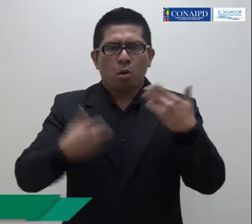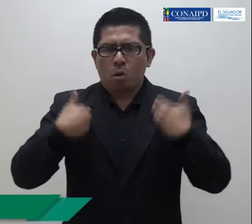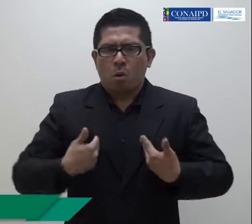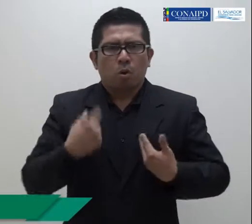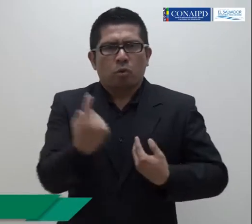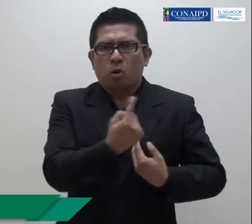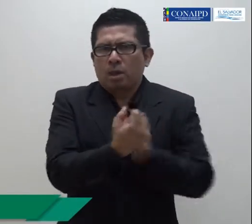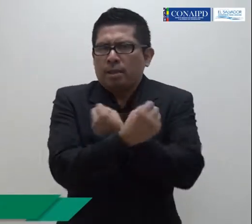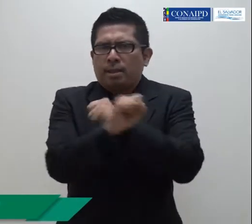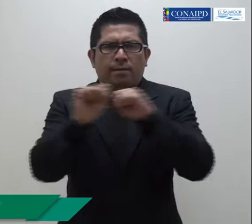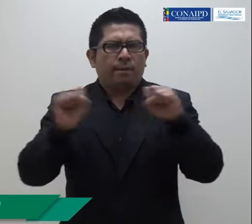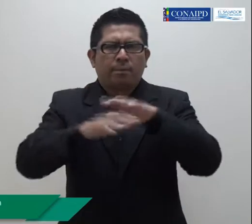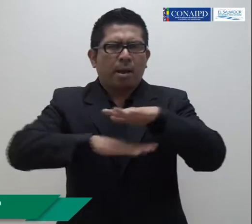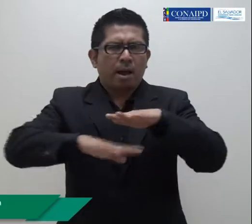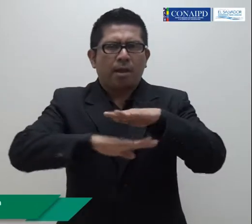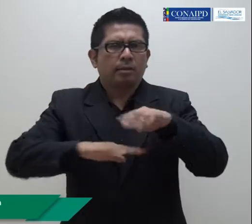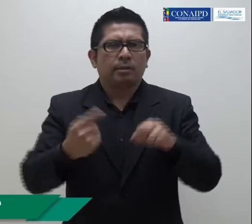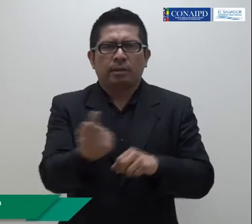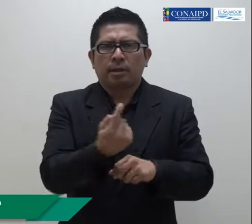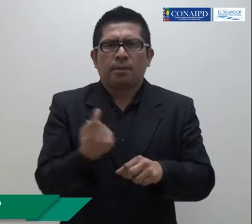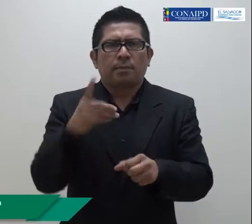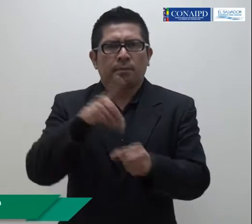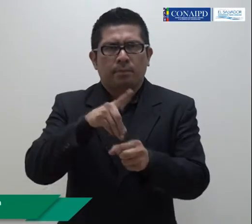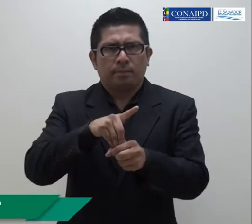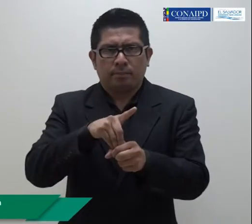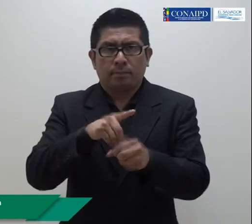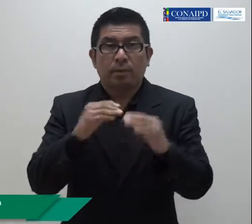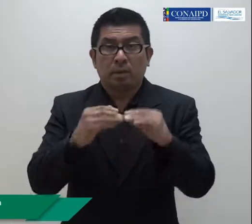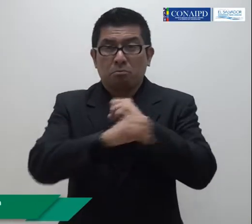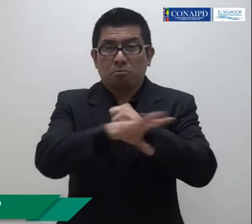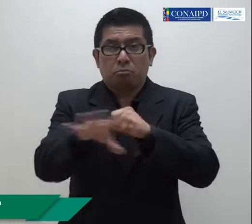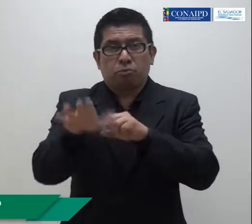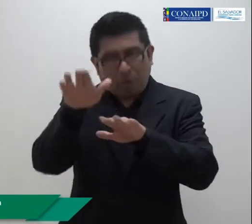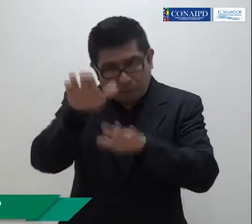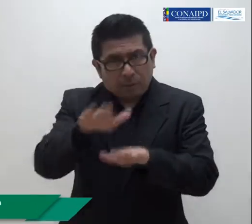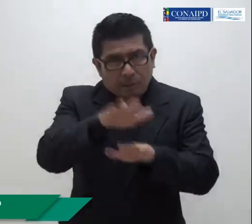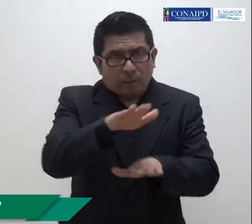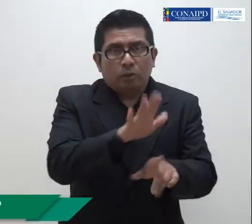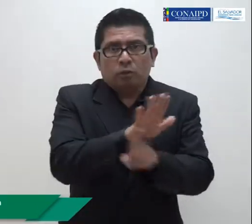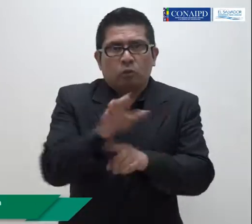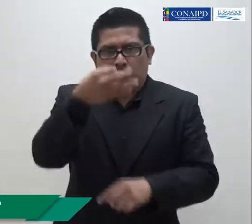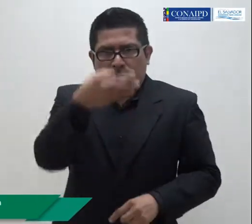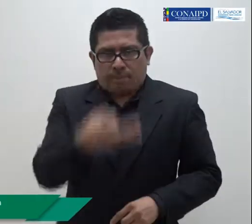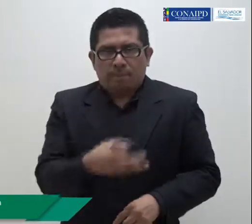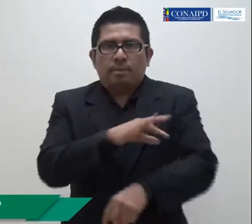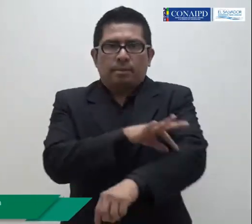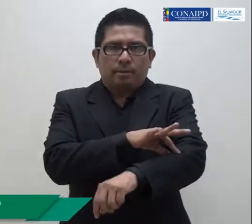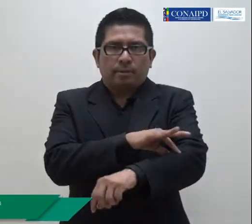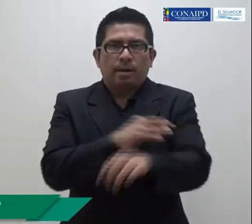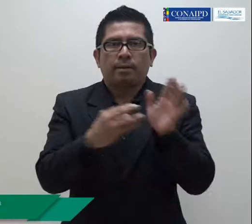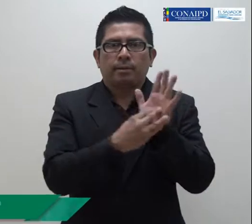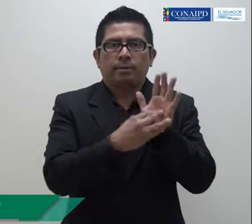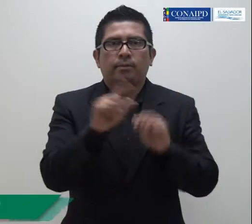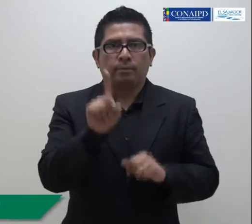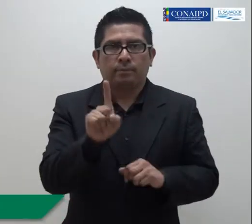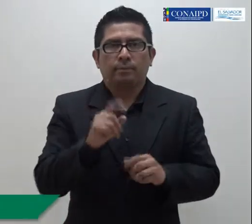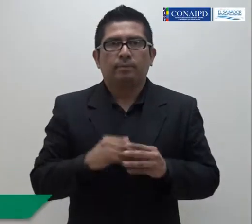libertades fundamentales de las personas con discapacidad y promover el respeto de su dignidad inherente. Artículo 1. En esa ruta